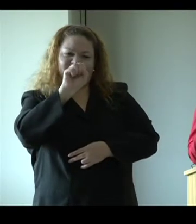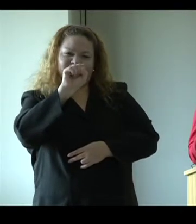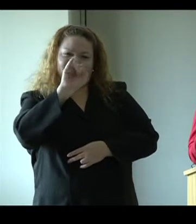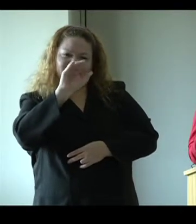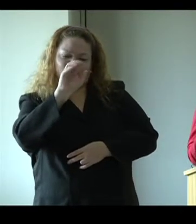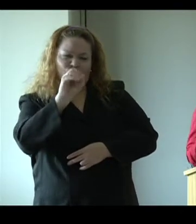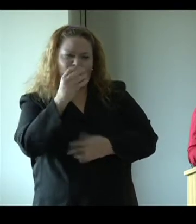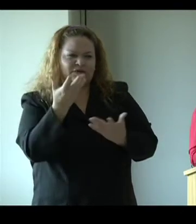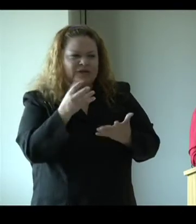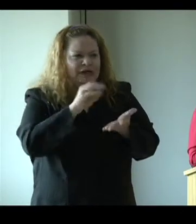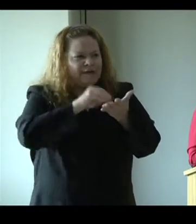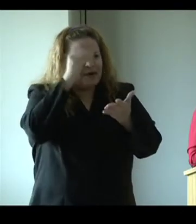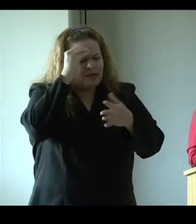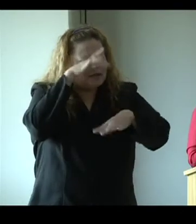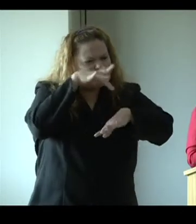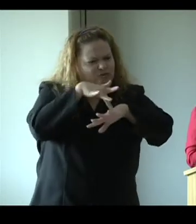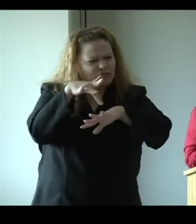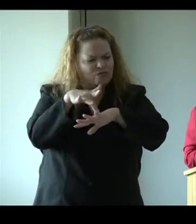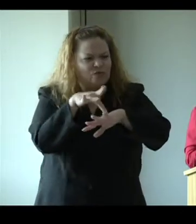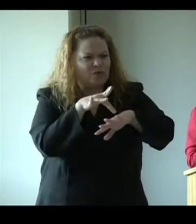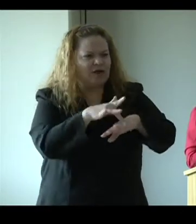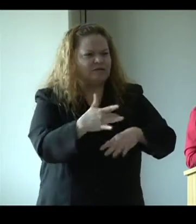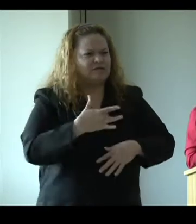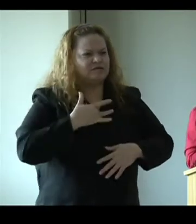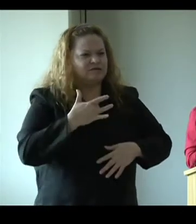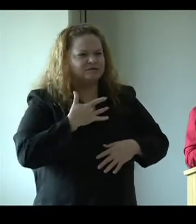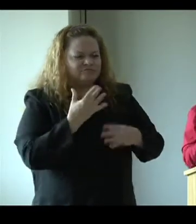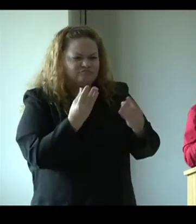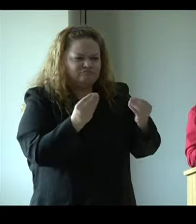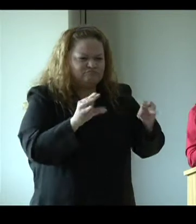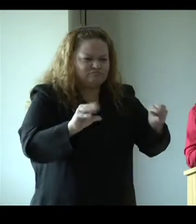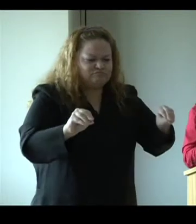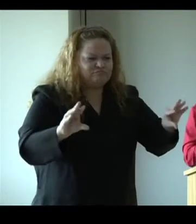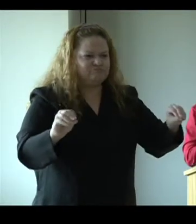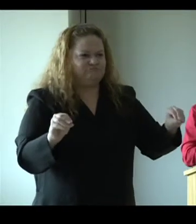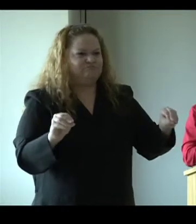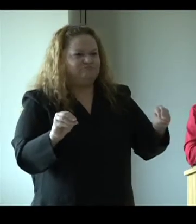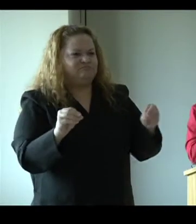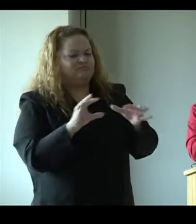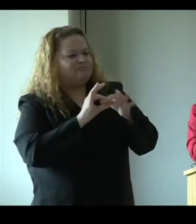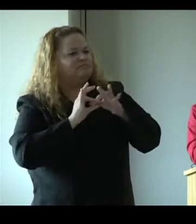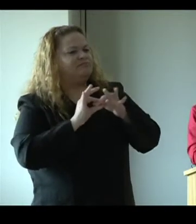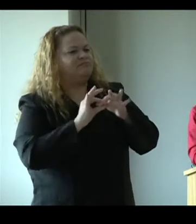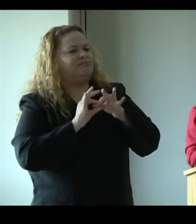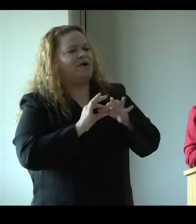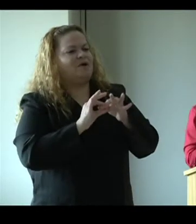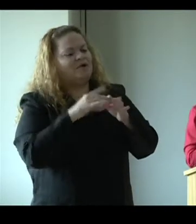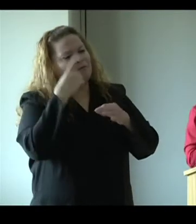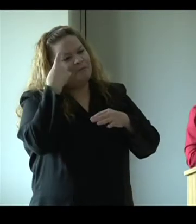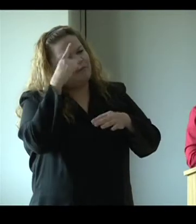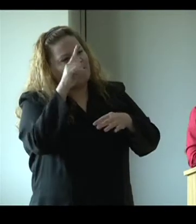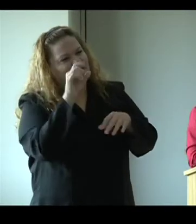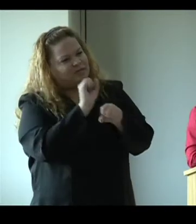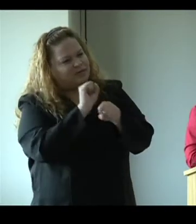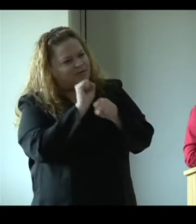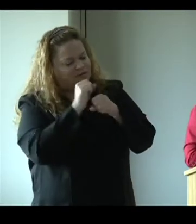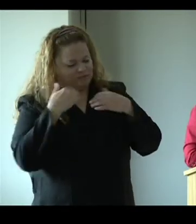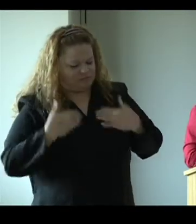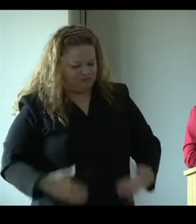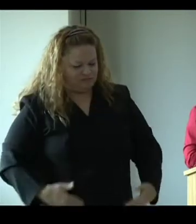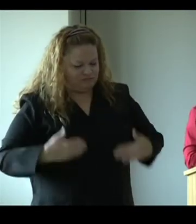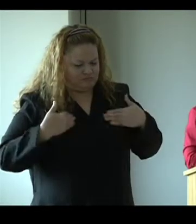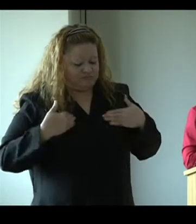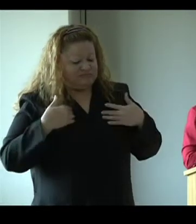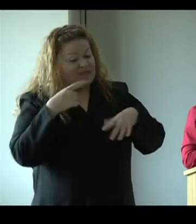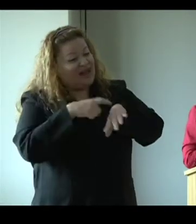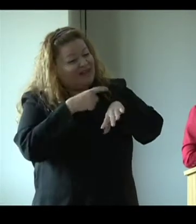puede tocar de lo que puede sentir de lo que palpa o sea es más en relación a las tareas que ejecuta el cuerpo a